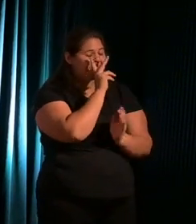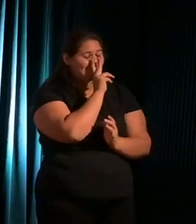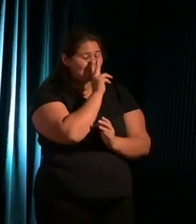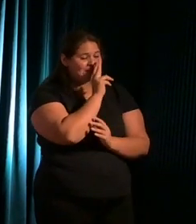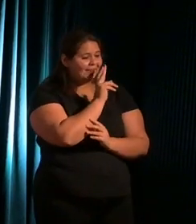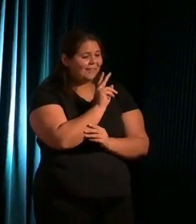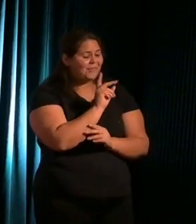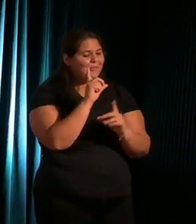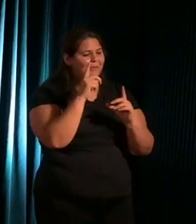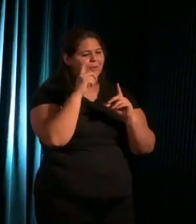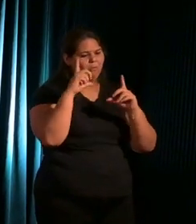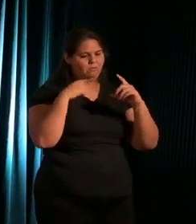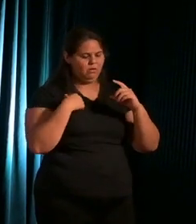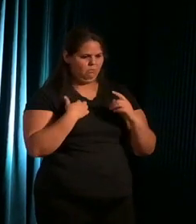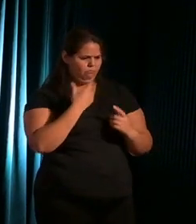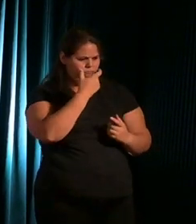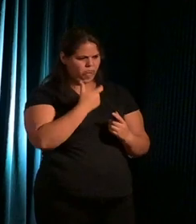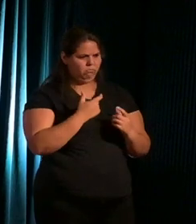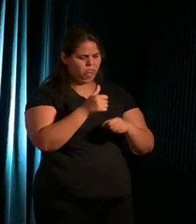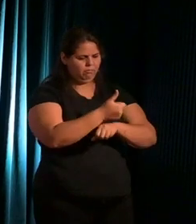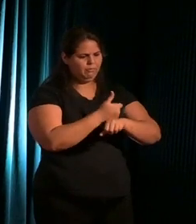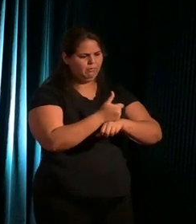Porque o fotógrafo